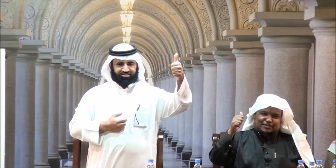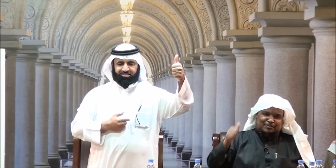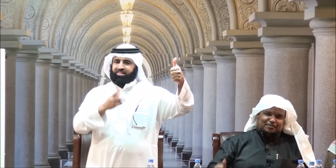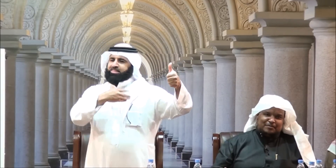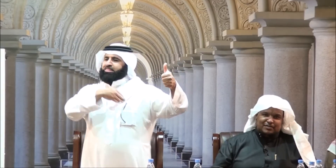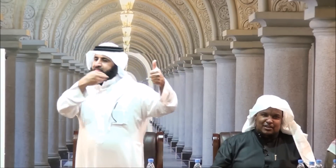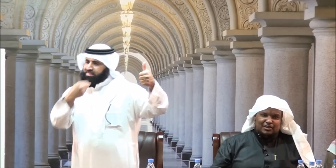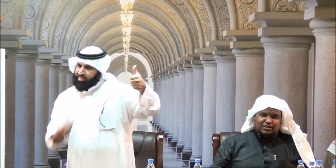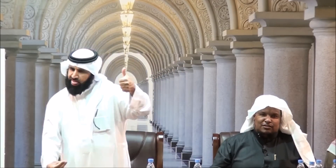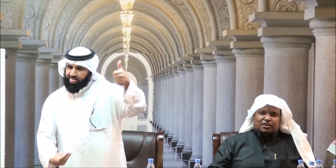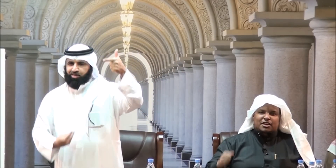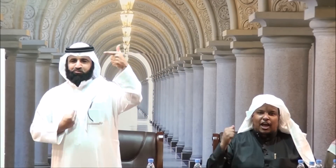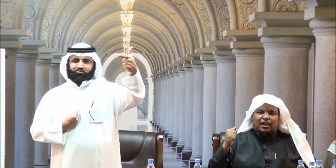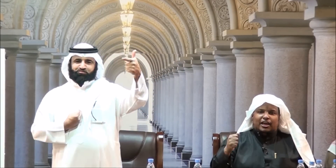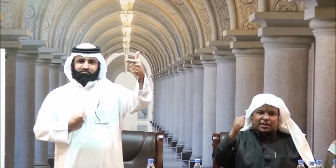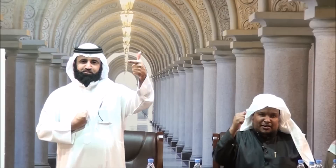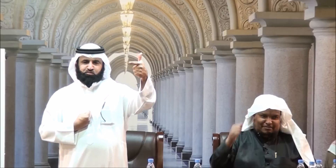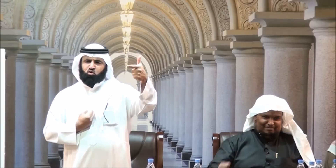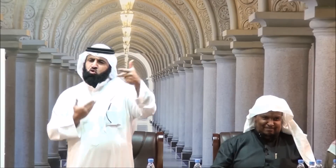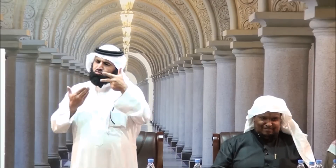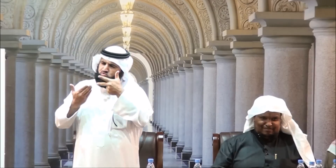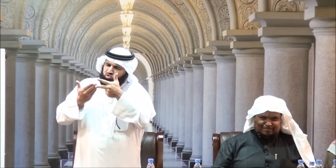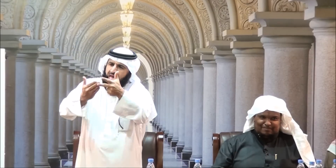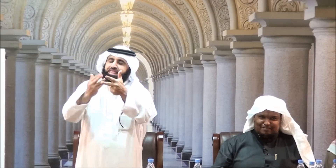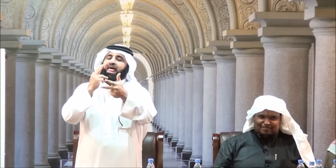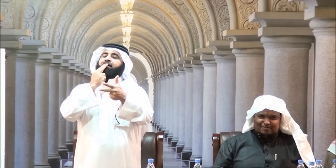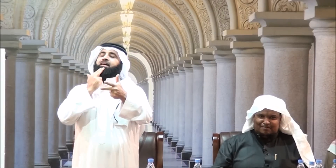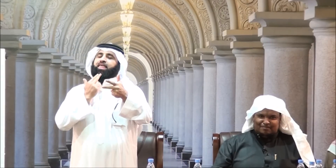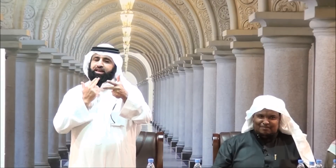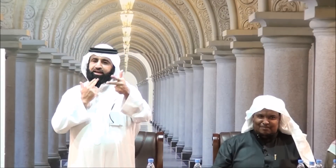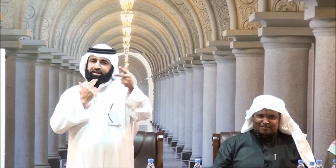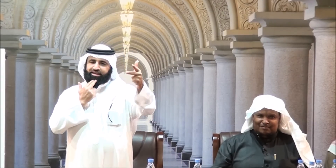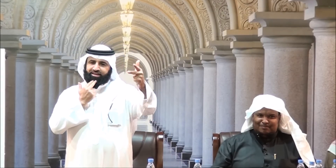طيبة تعين على الخير.